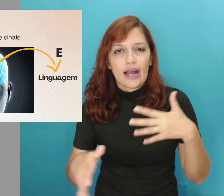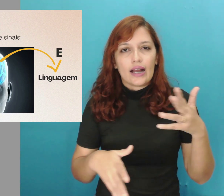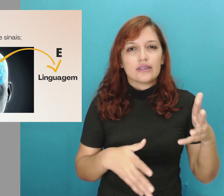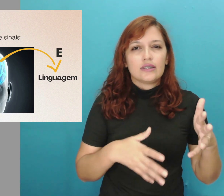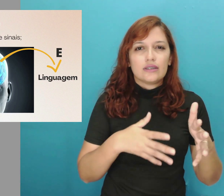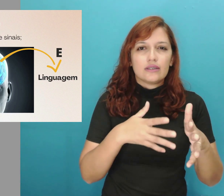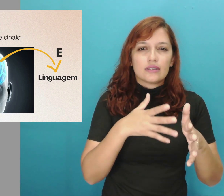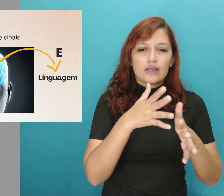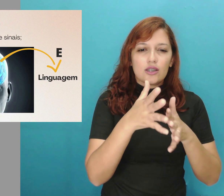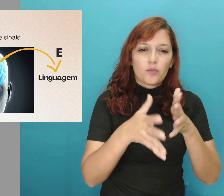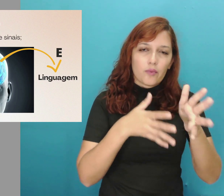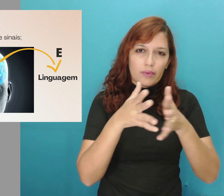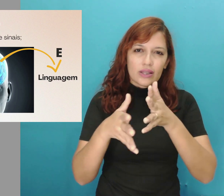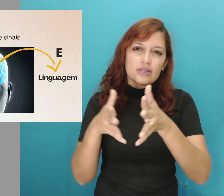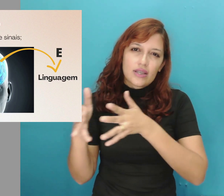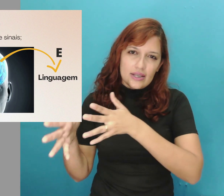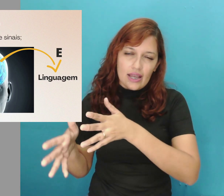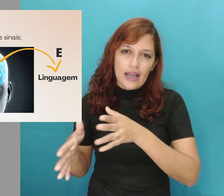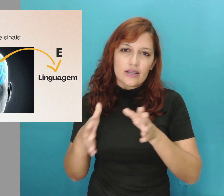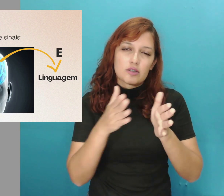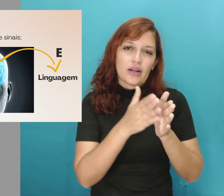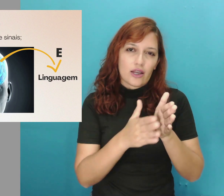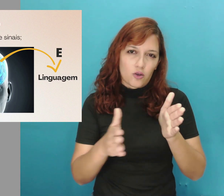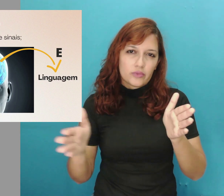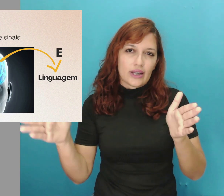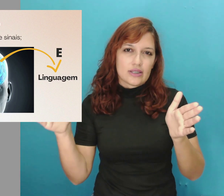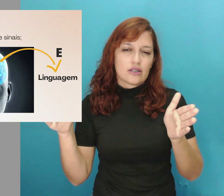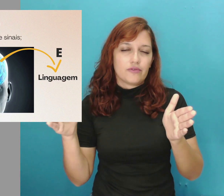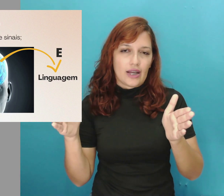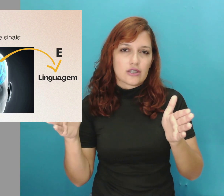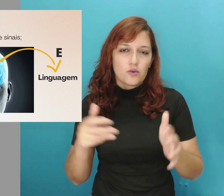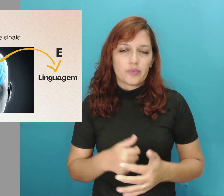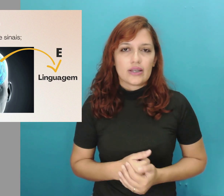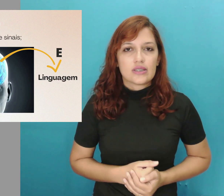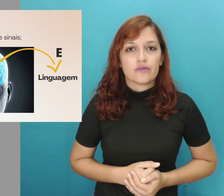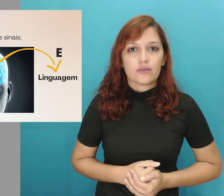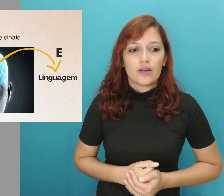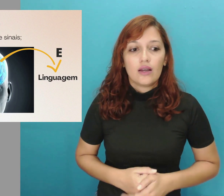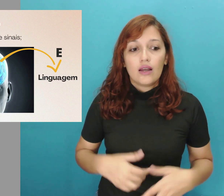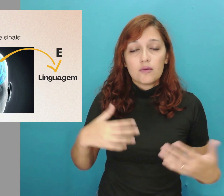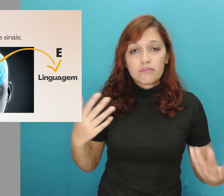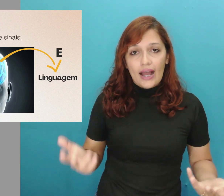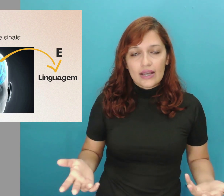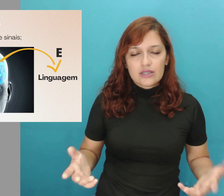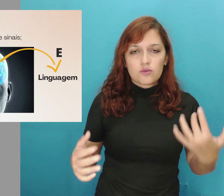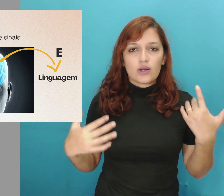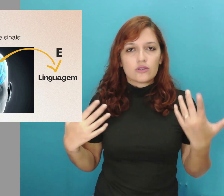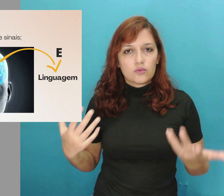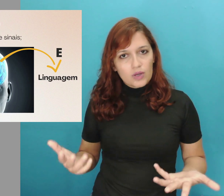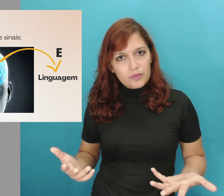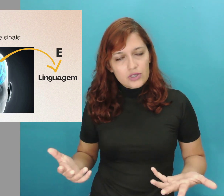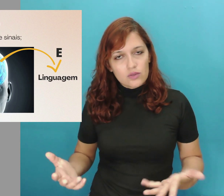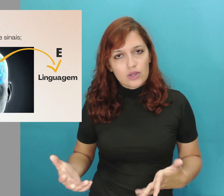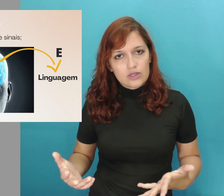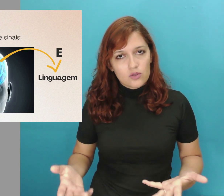comunicar, de obedecer às regras para que a comunicação ficasse compreensível. Mas, quando uma pessoa